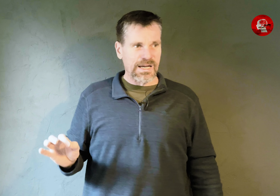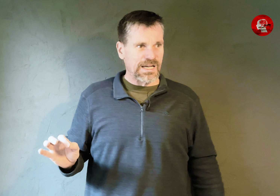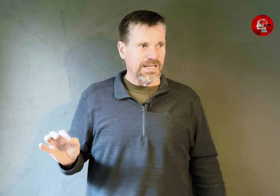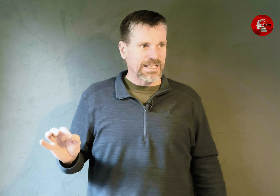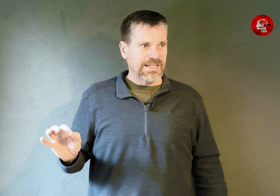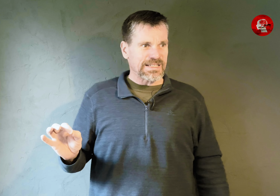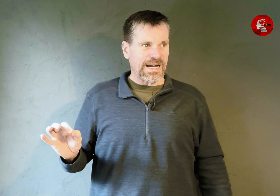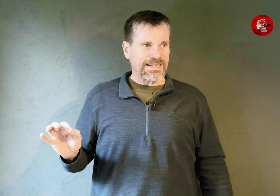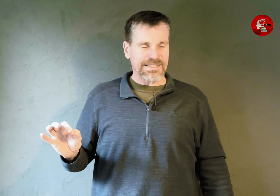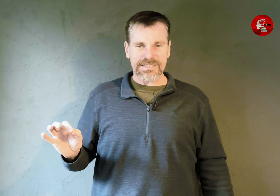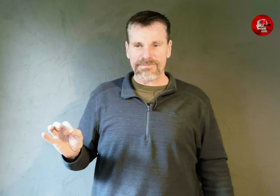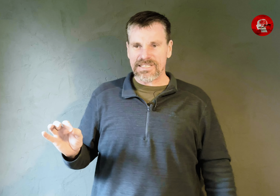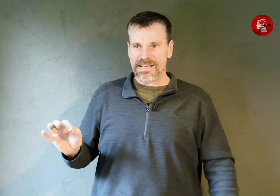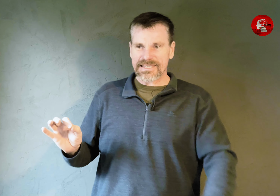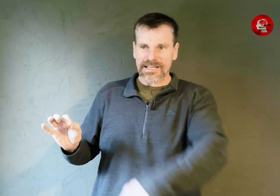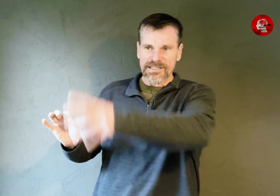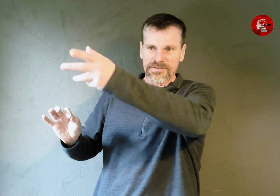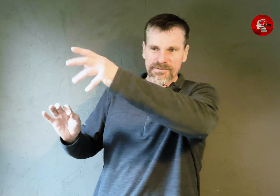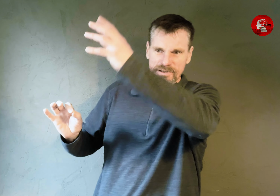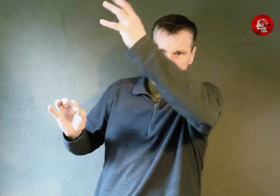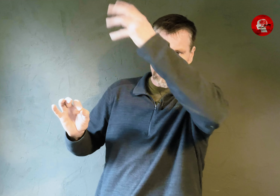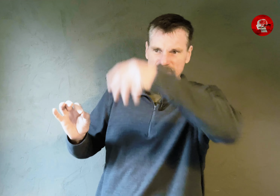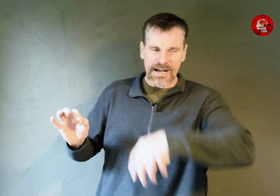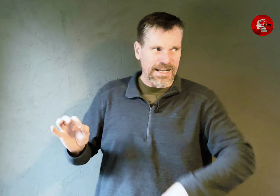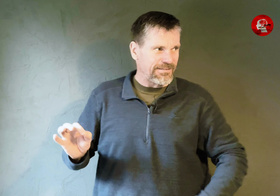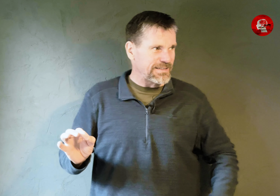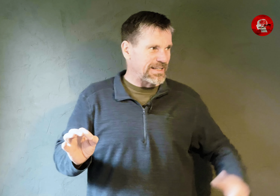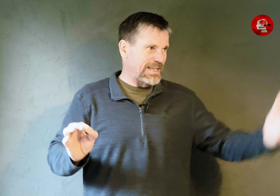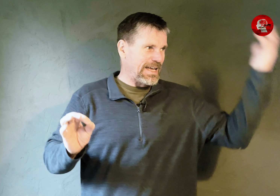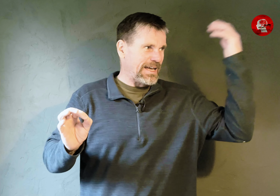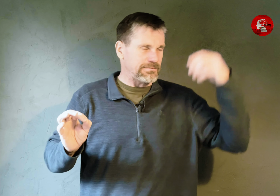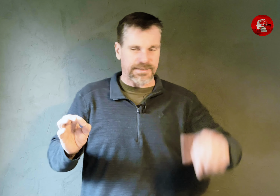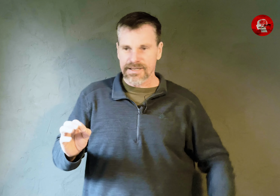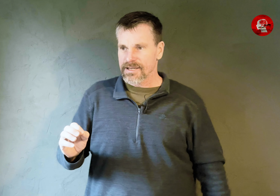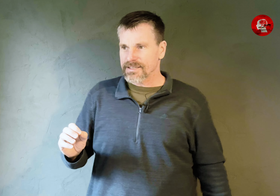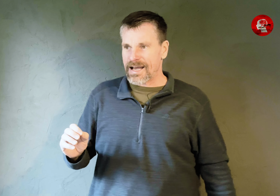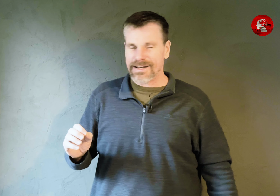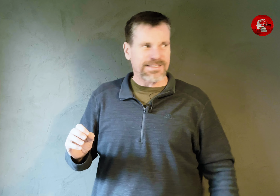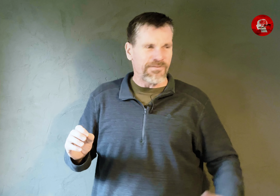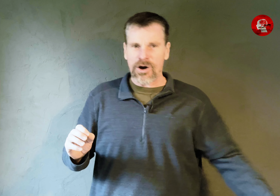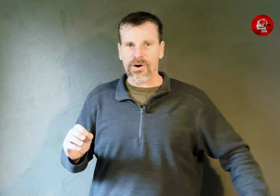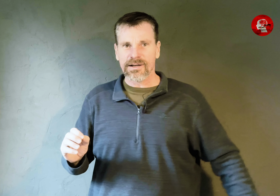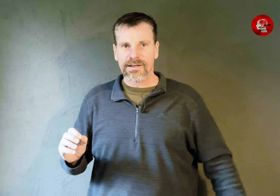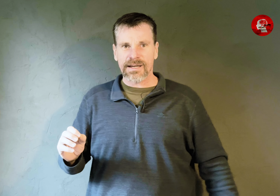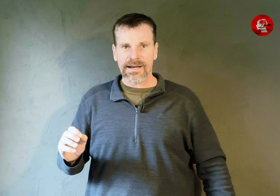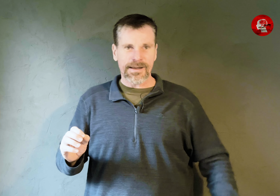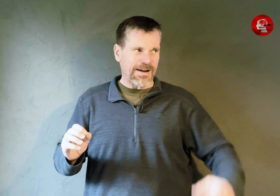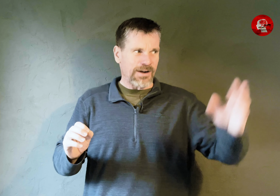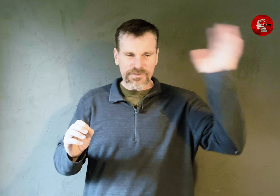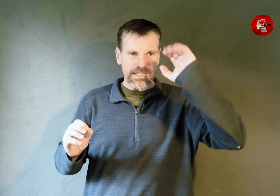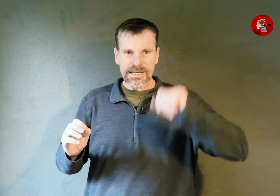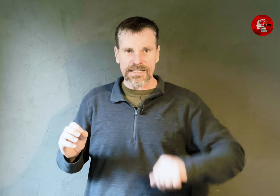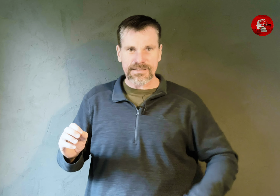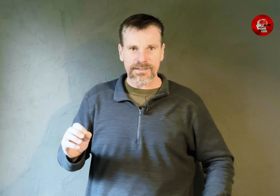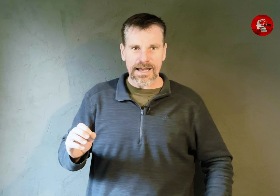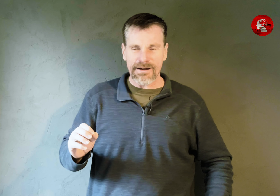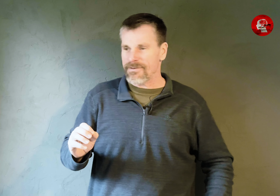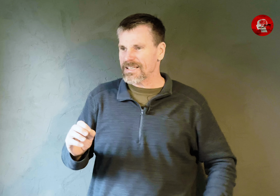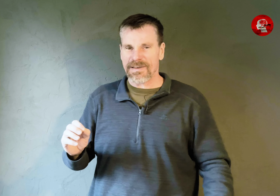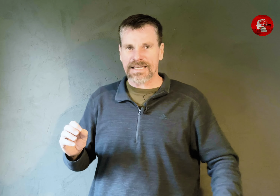ja das sind mit dem x-cut hier von von von husqvarna ja das können wir auch ja dann machen auch was ähnliches und aber wir machen es besser